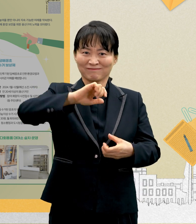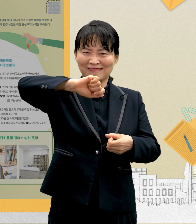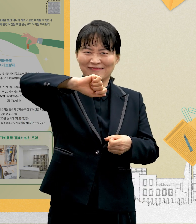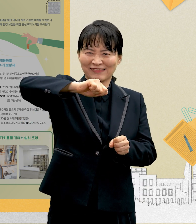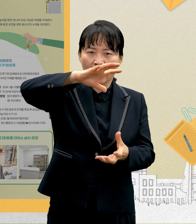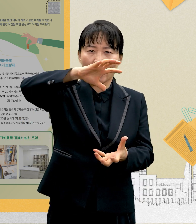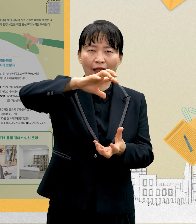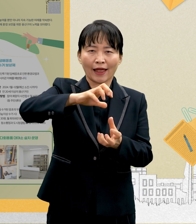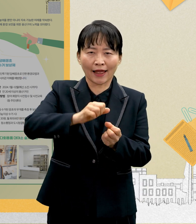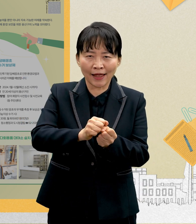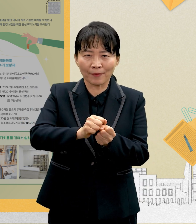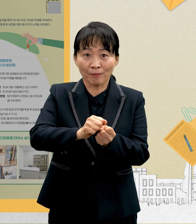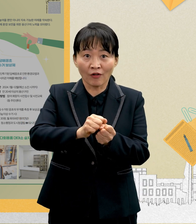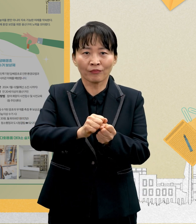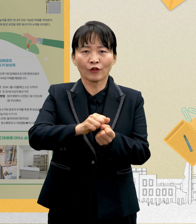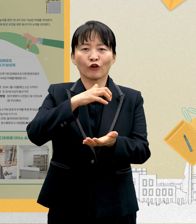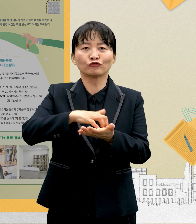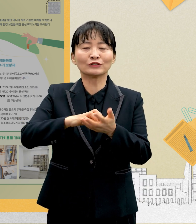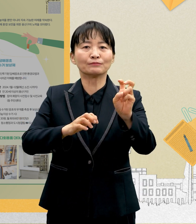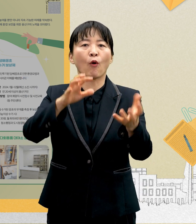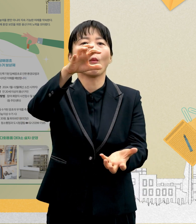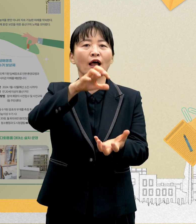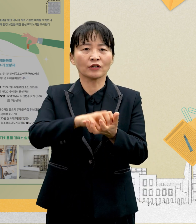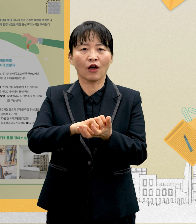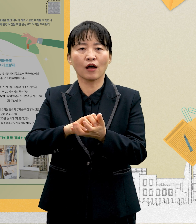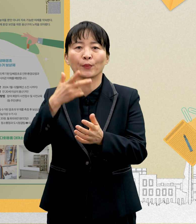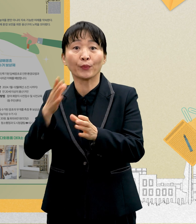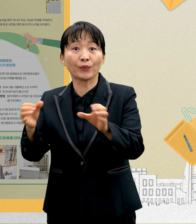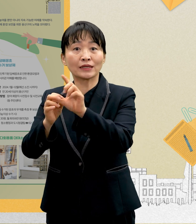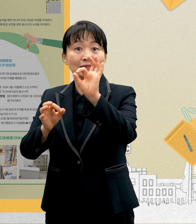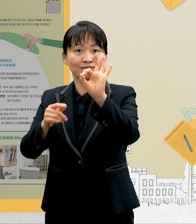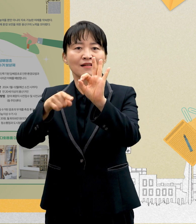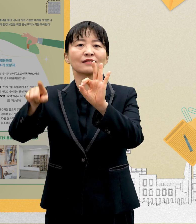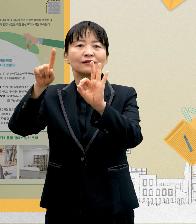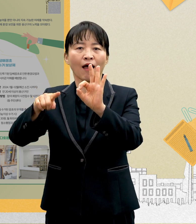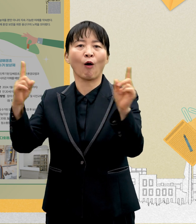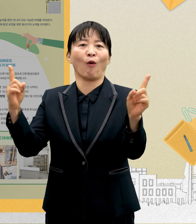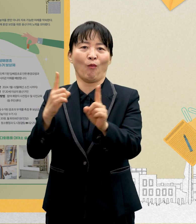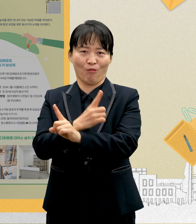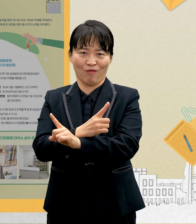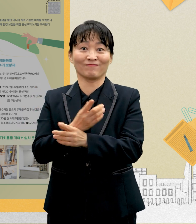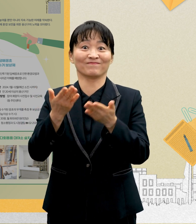뒤 압착한 투명 페트병 20개를 모아오시면 10리터짜리 종량제 봉투 한 장과